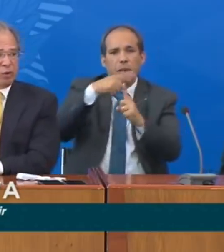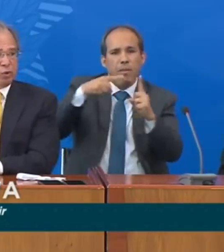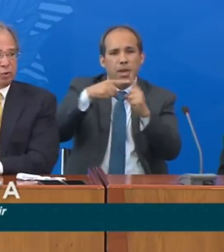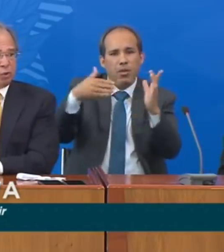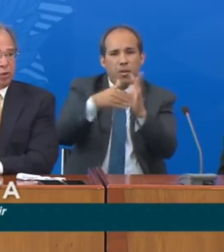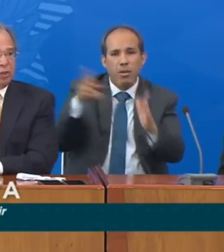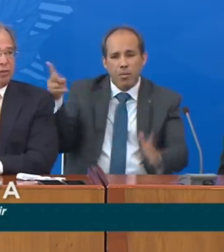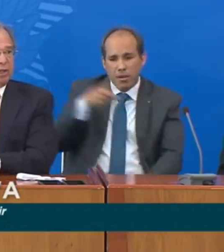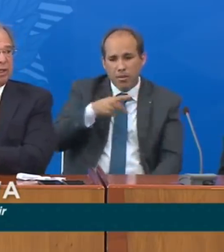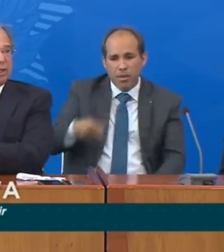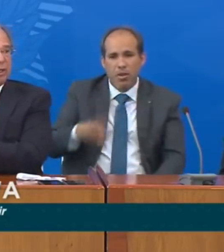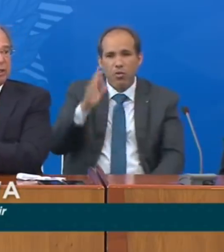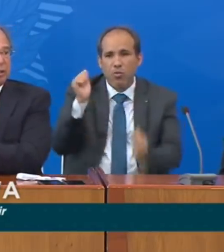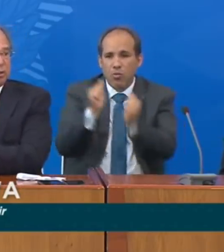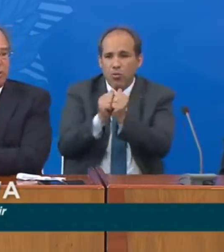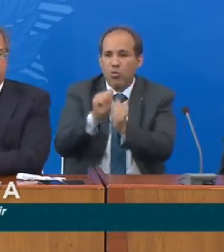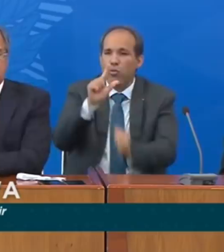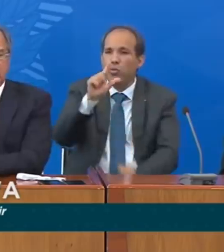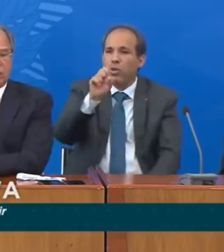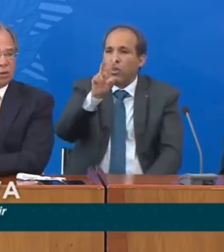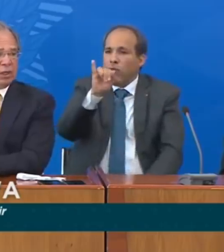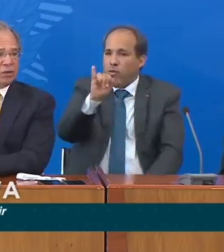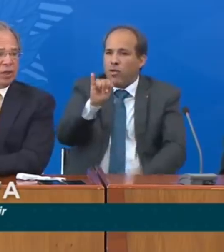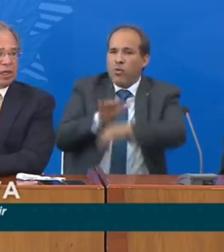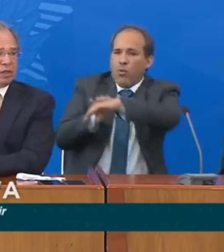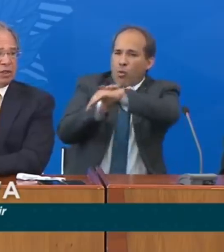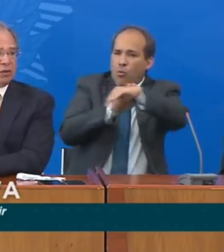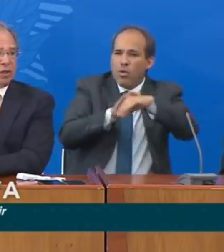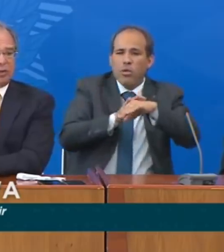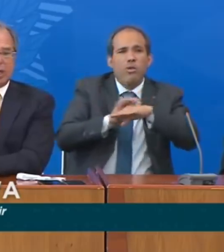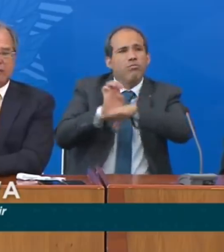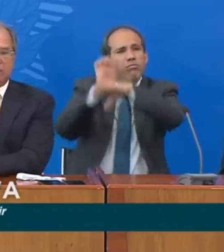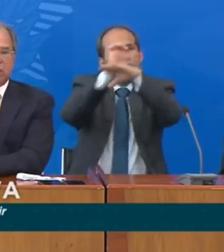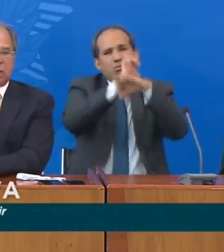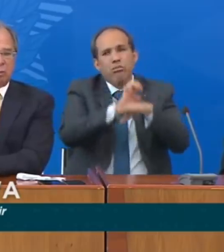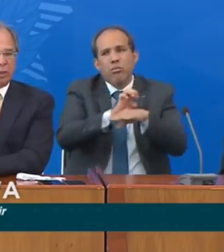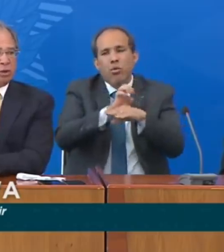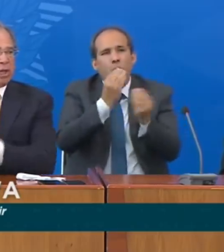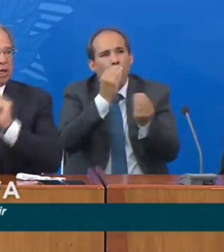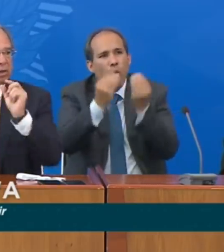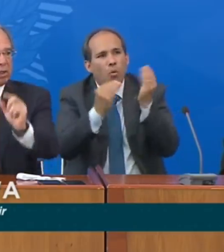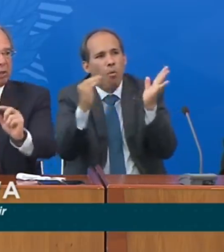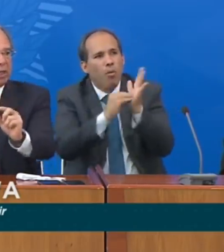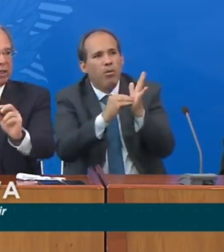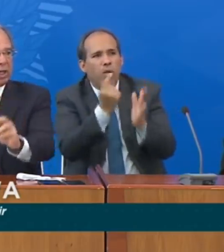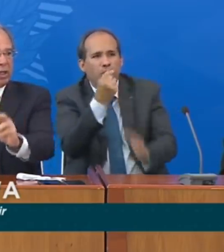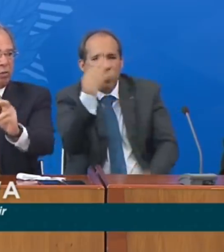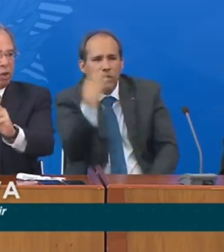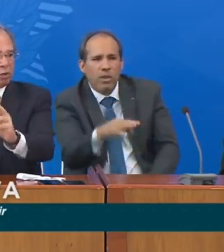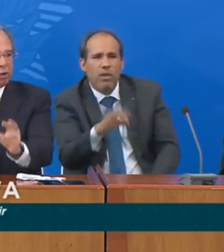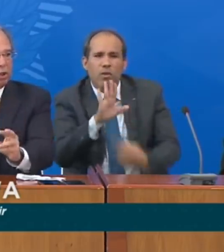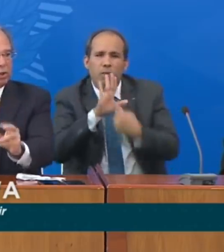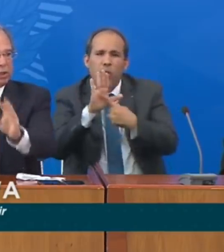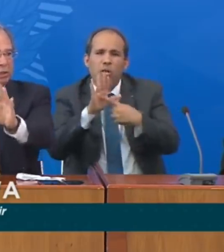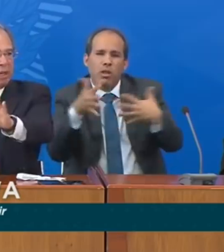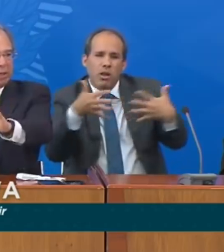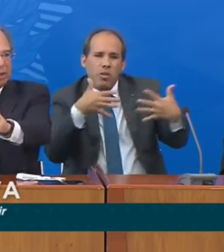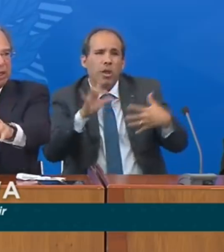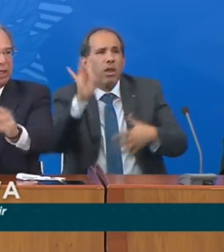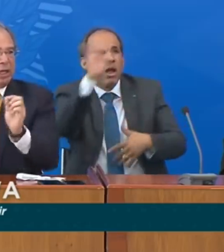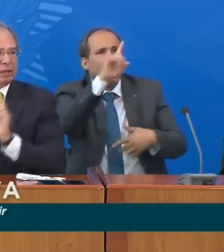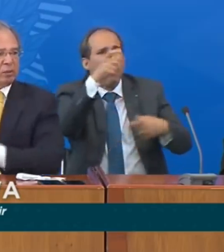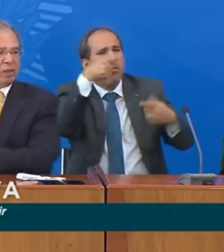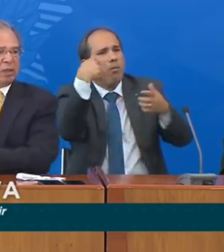entrar, junto com o Levi, conversando com os entes federativos, falando, vem cá, vamos botar o preço certo, transparente, cada um bota o seu, as